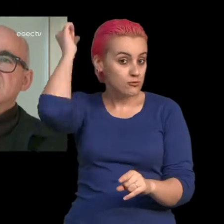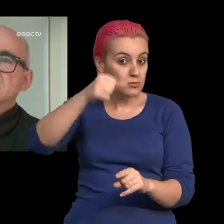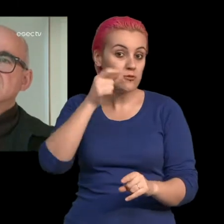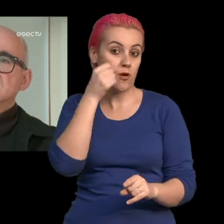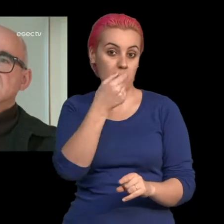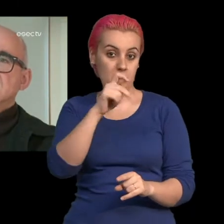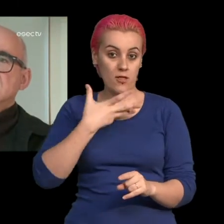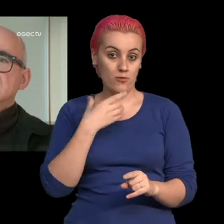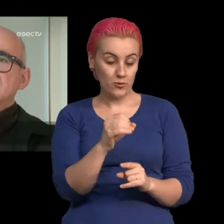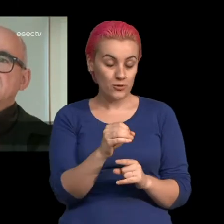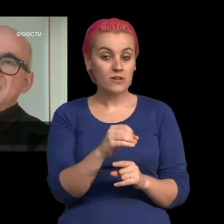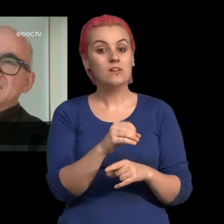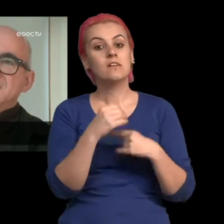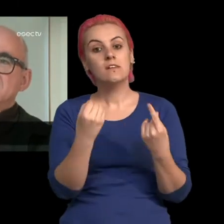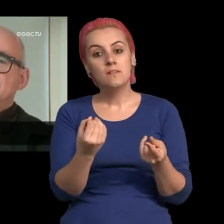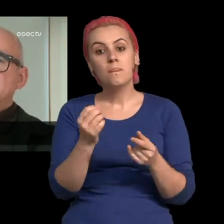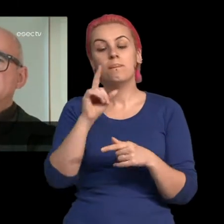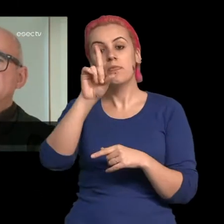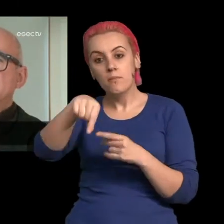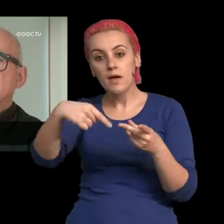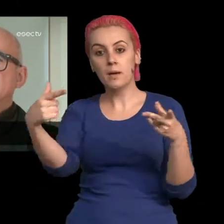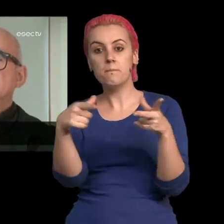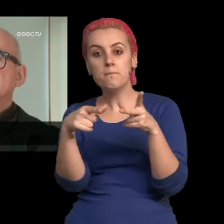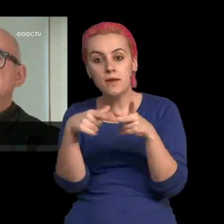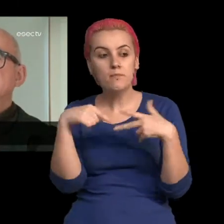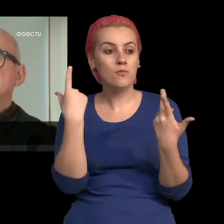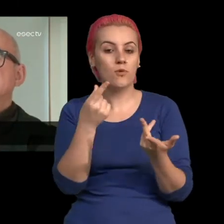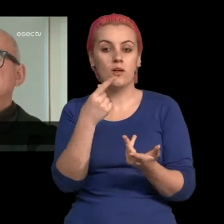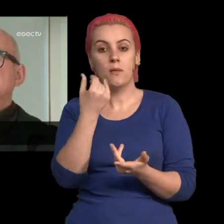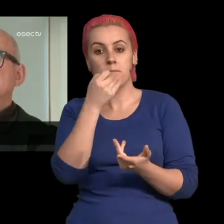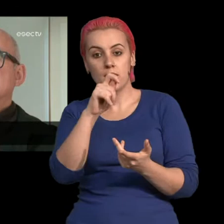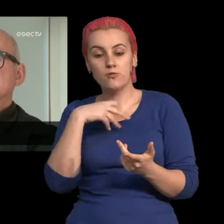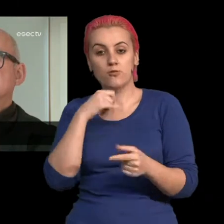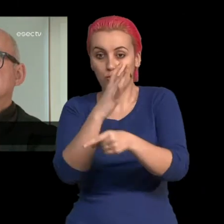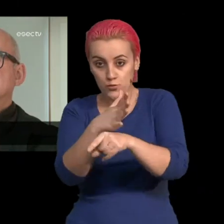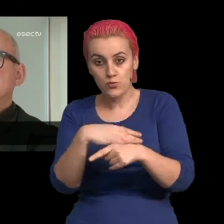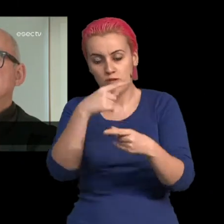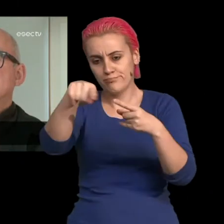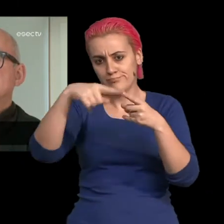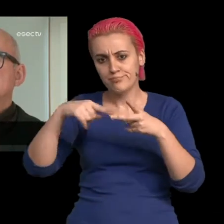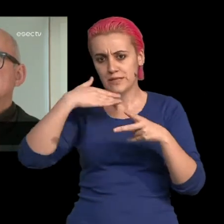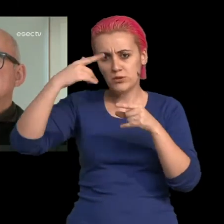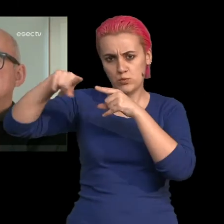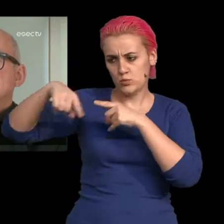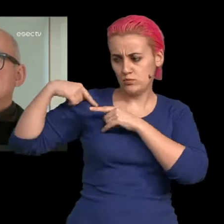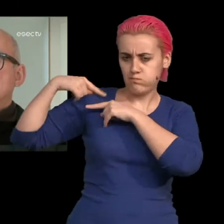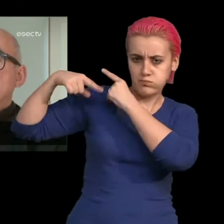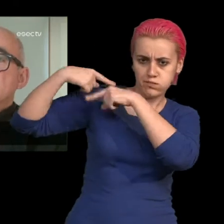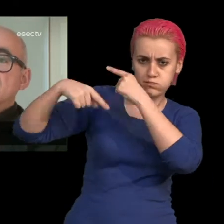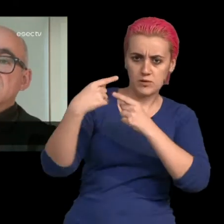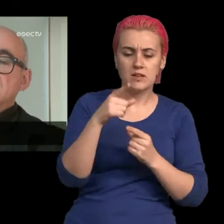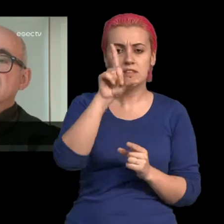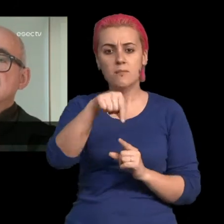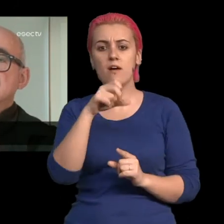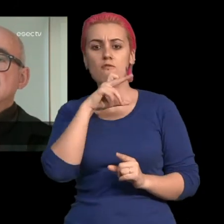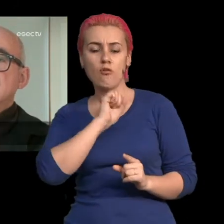Pedro Olaio, pai, primo do Pedro Olaio, filho. Portanto, são várias gerações. O meu